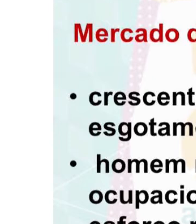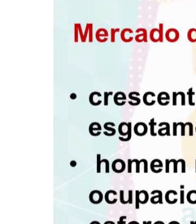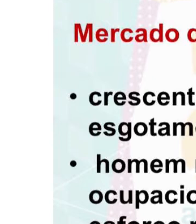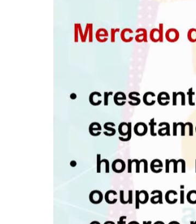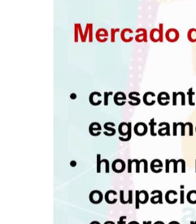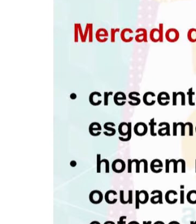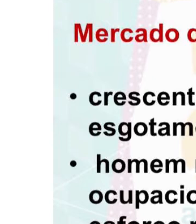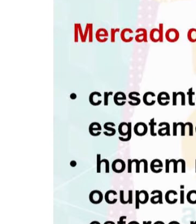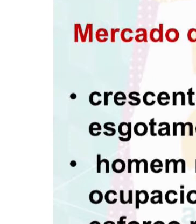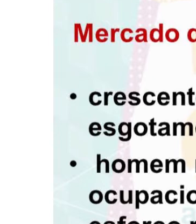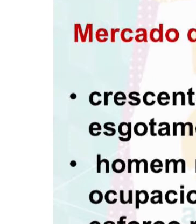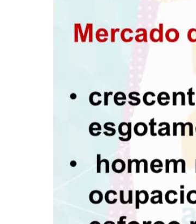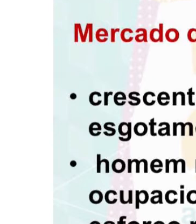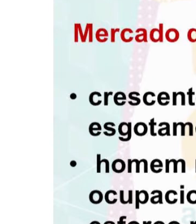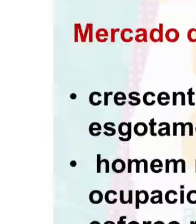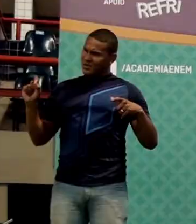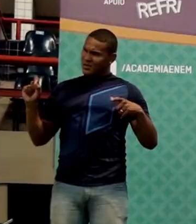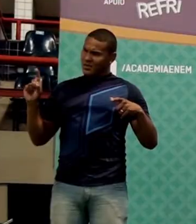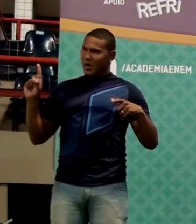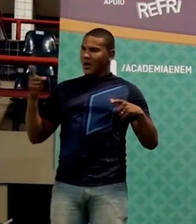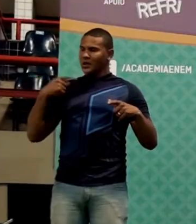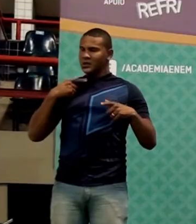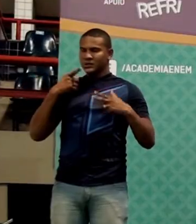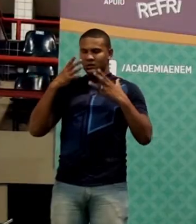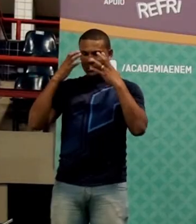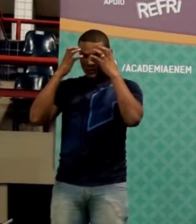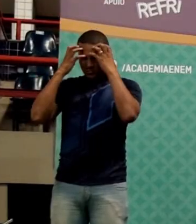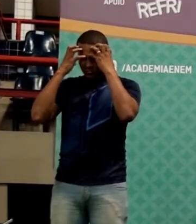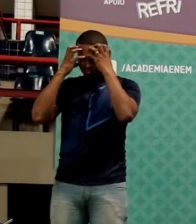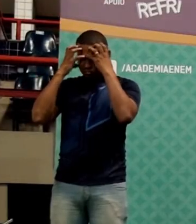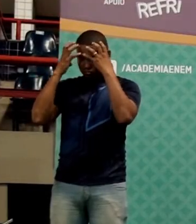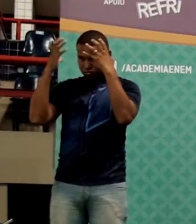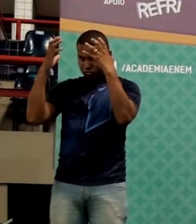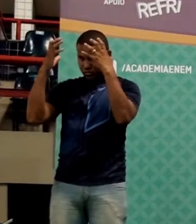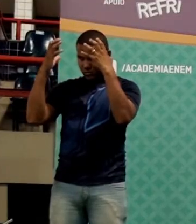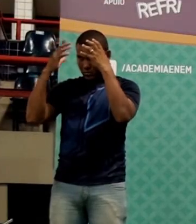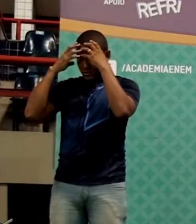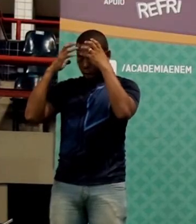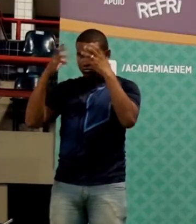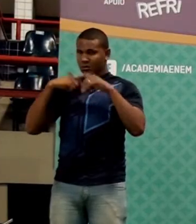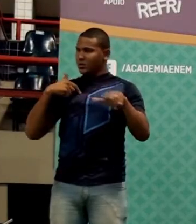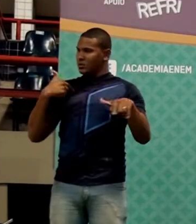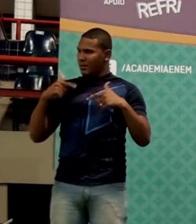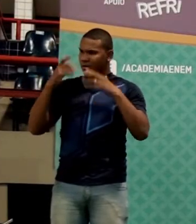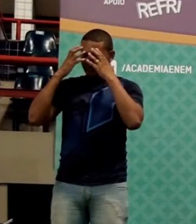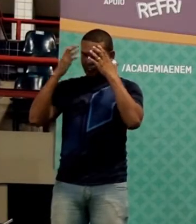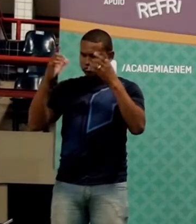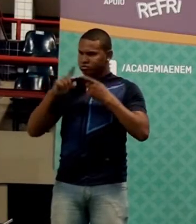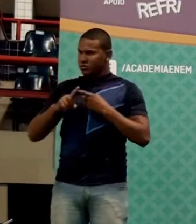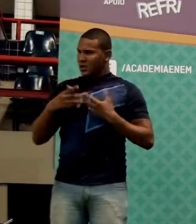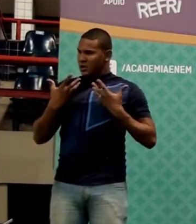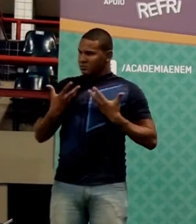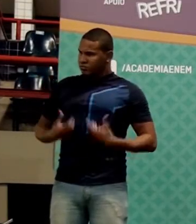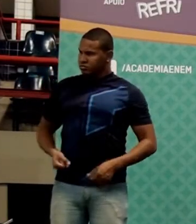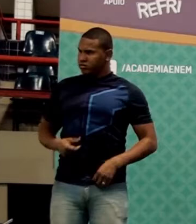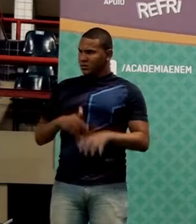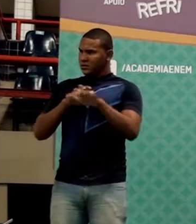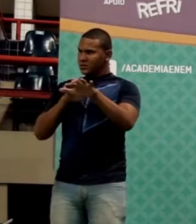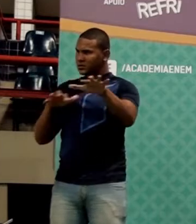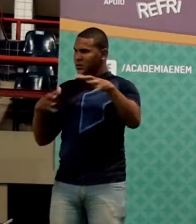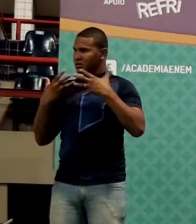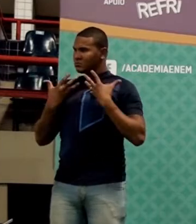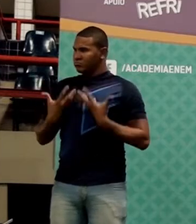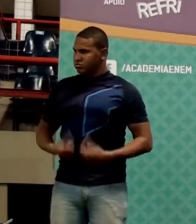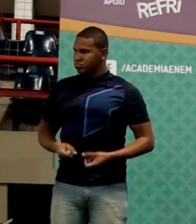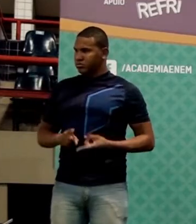estresse. O trânsito é estresse com engarrafamento, o trabalho é estressante, fadiga, cansaço, preguiça.